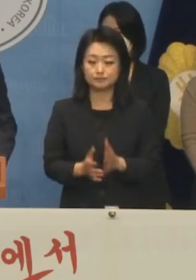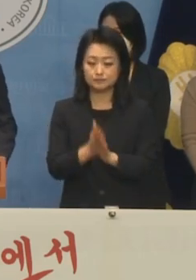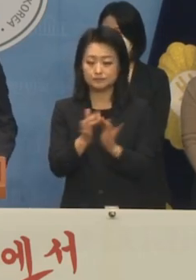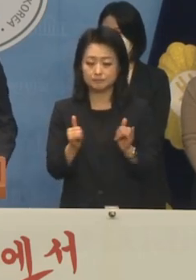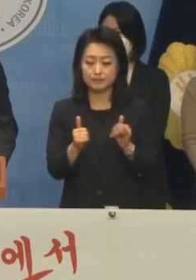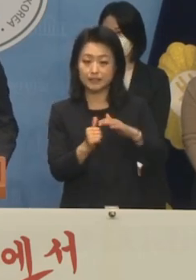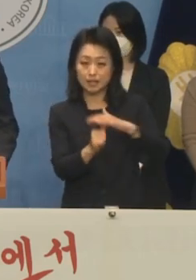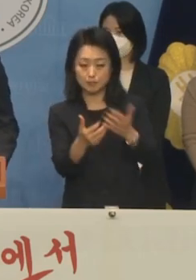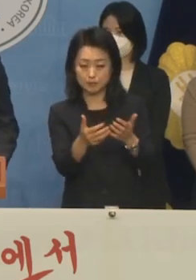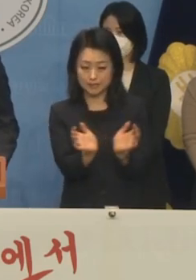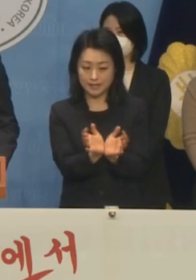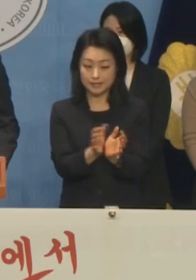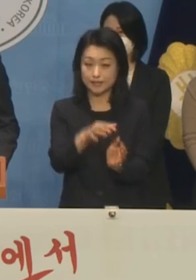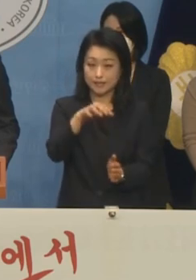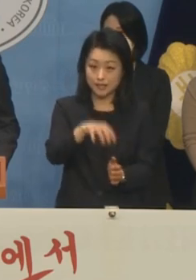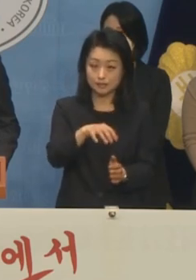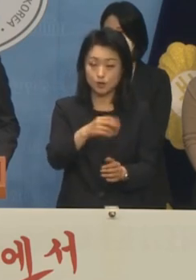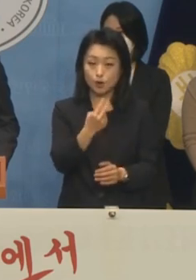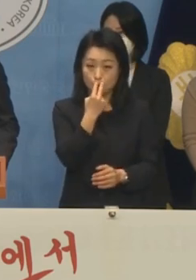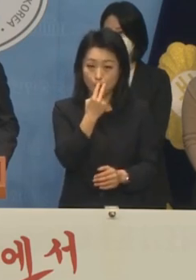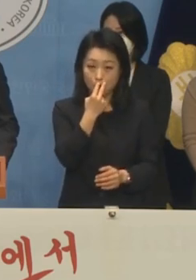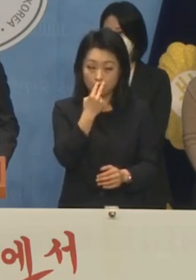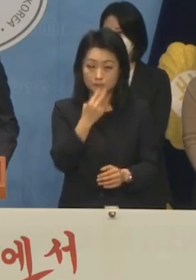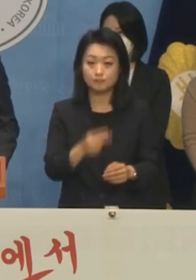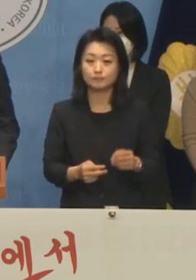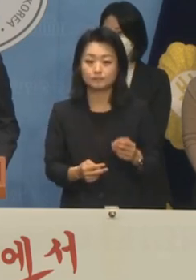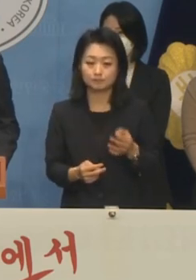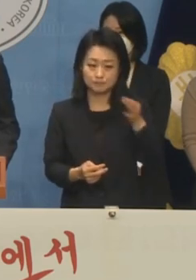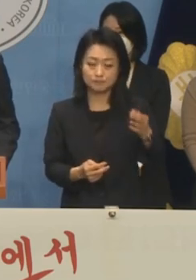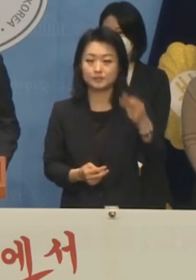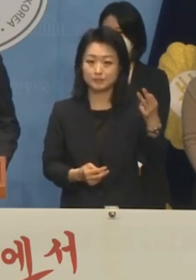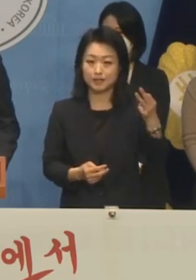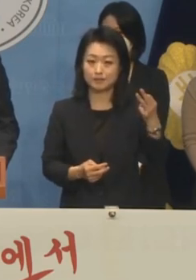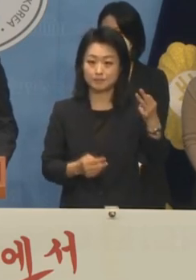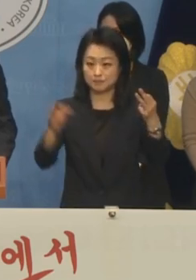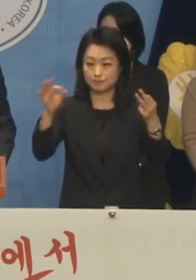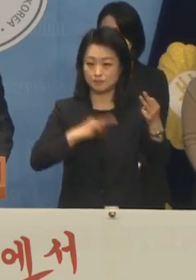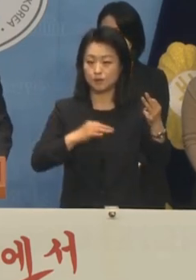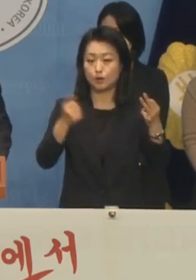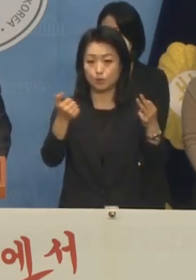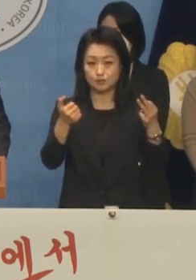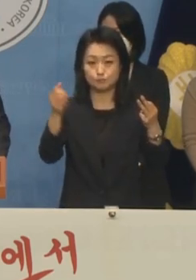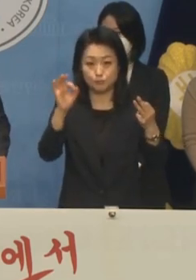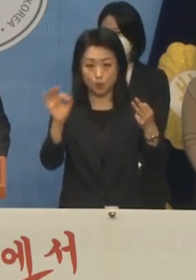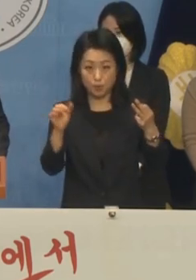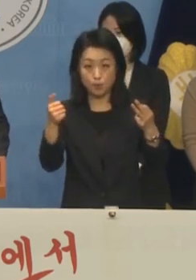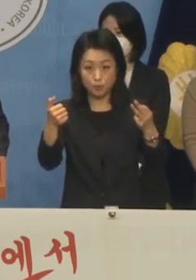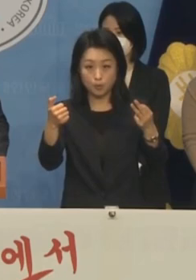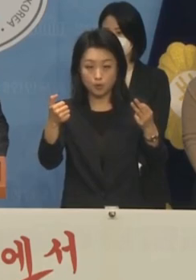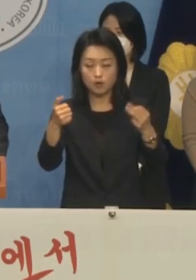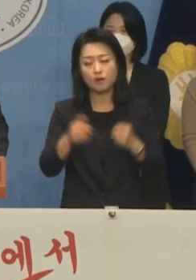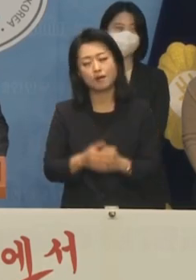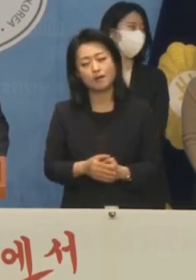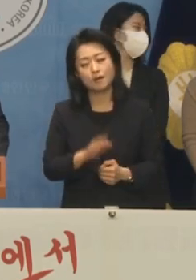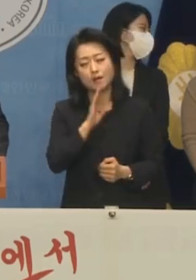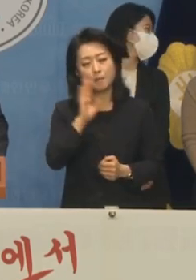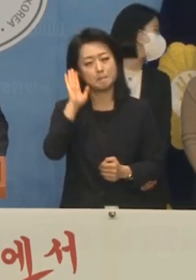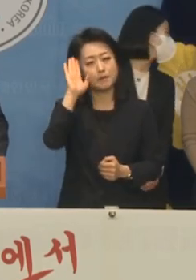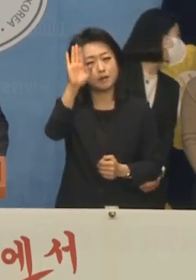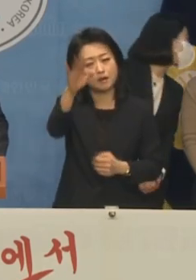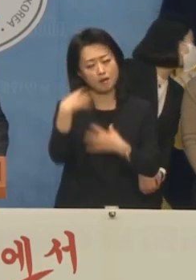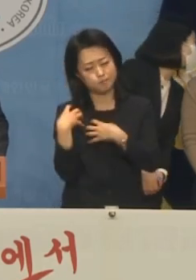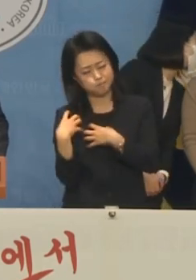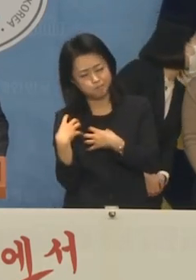시민대표단에 의해 선호된 보험료율 13%, 소득대체율 50% 안이 가져올 참담한 미래에